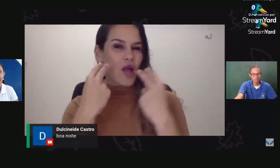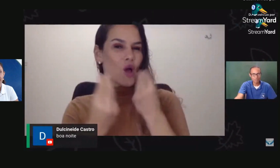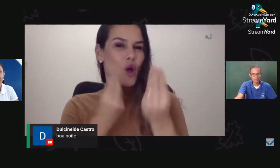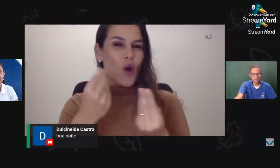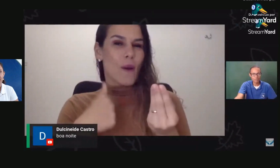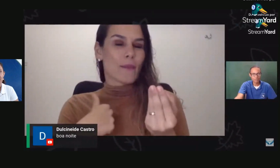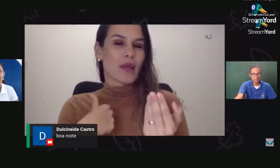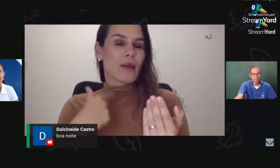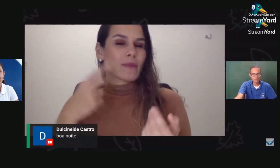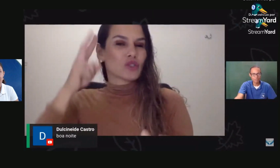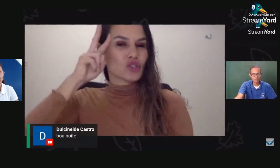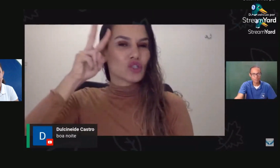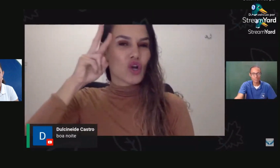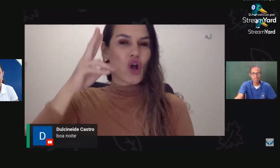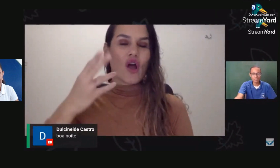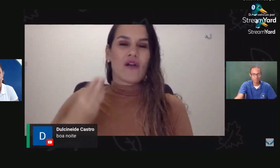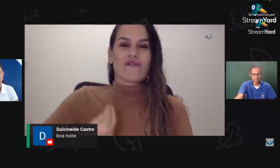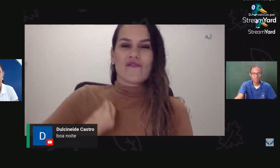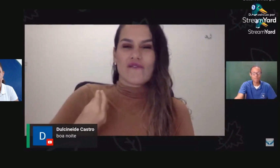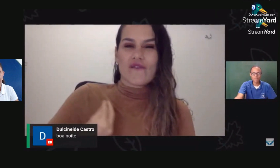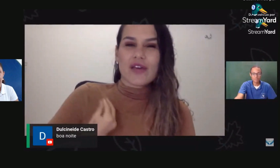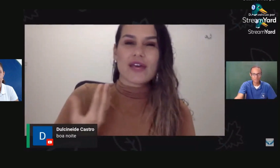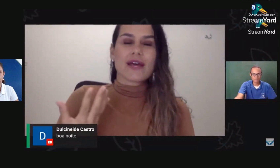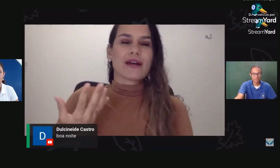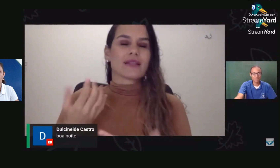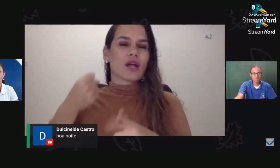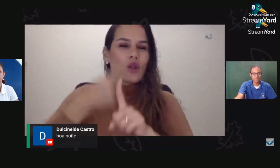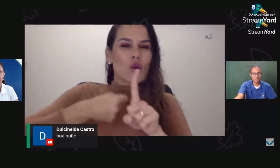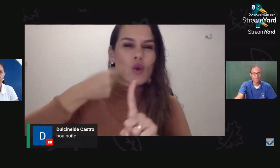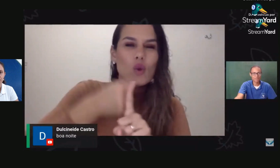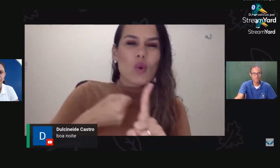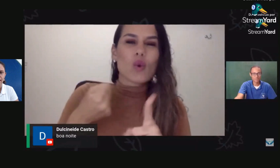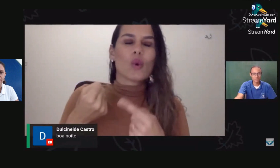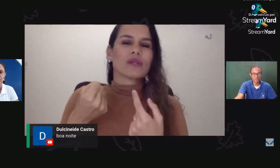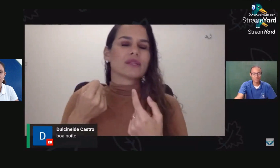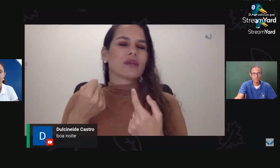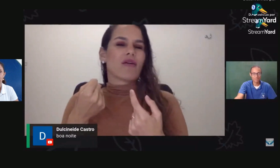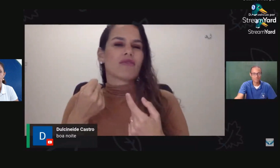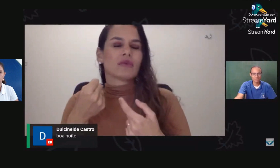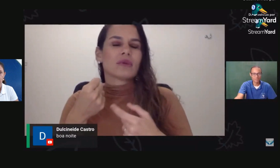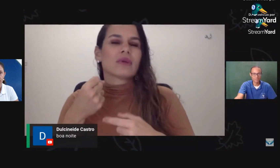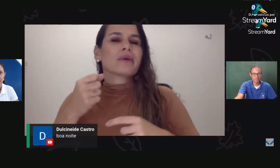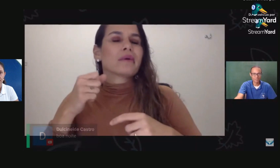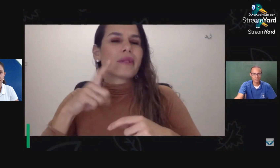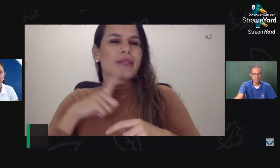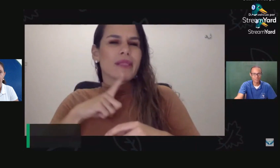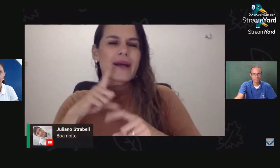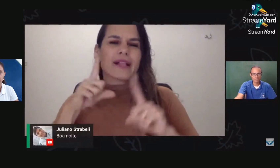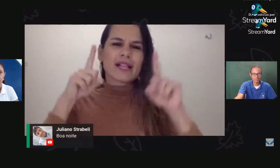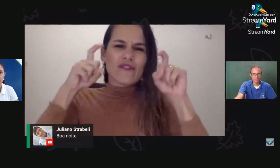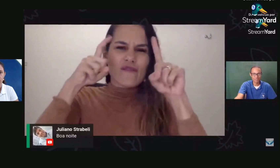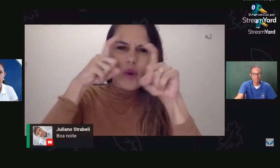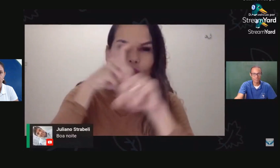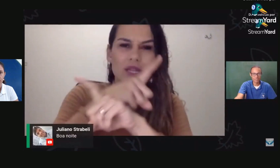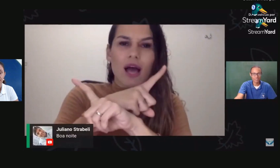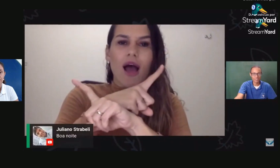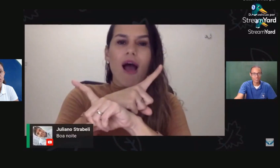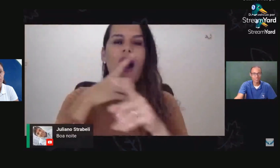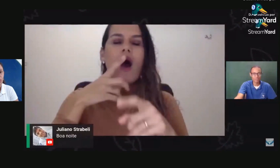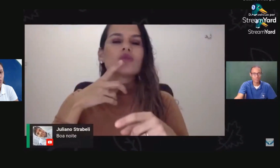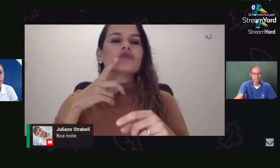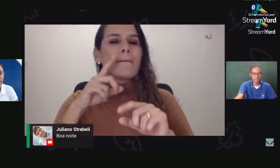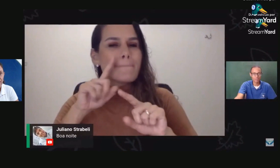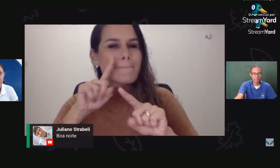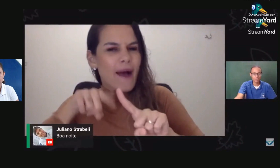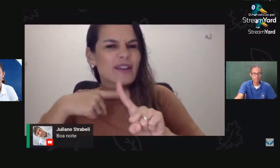Aproveitar também, né, e mostrar um pouco da minha trajetória, da minha vivência, as minhas lutas enquanto pessoa surda, as